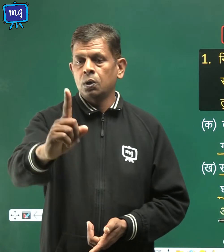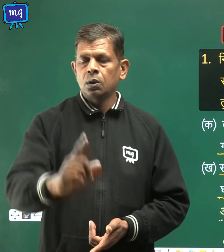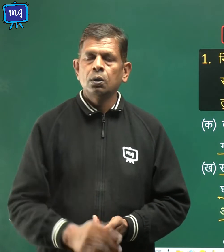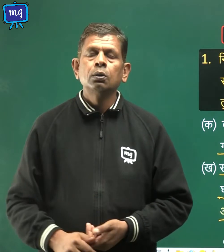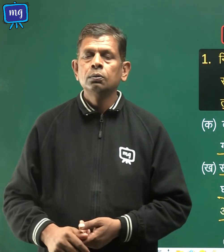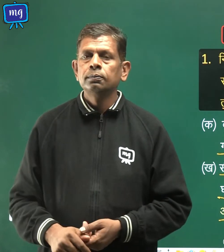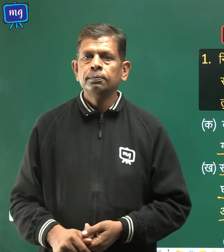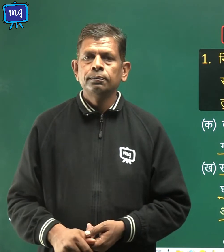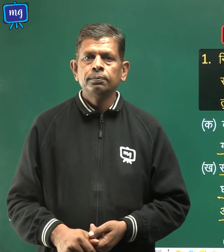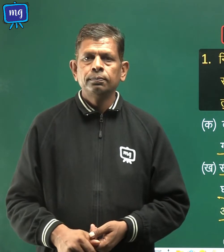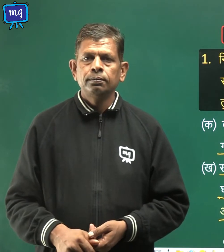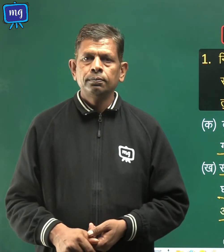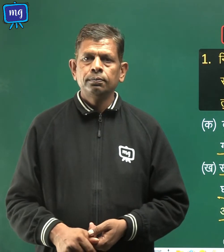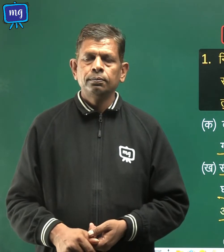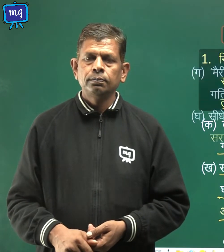अनुदिश।